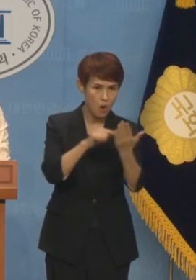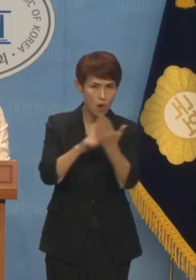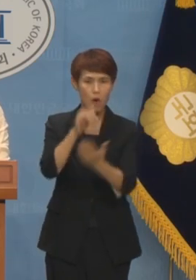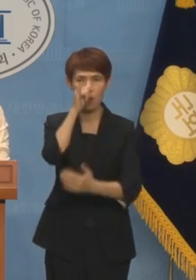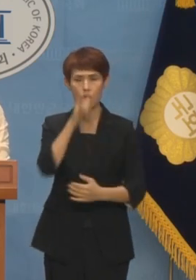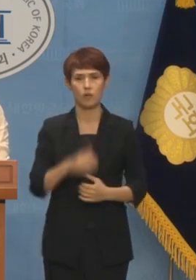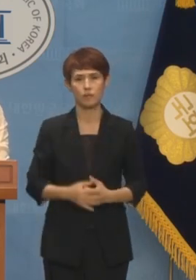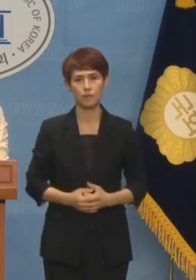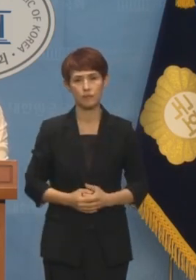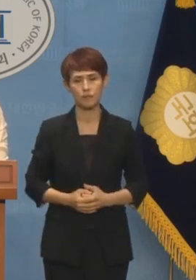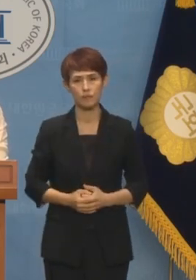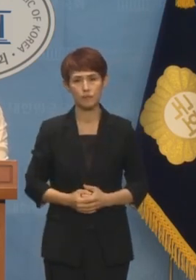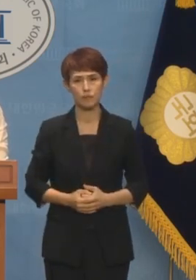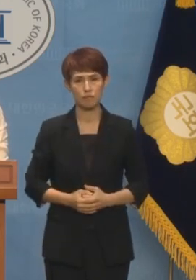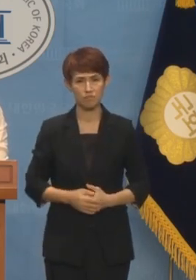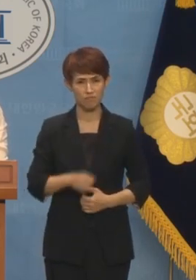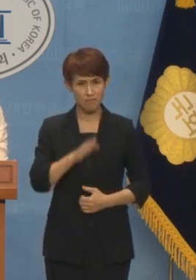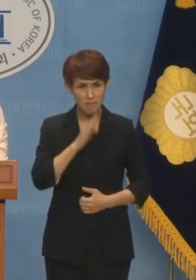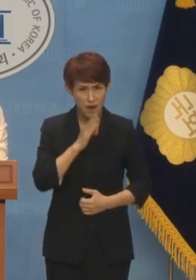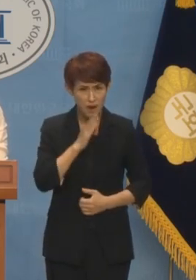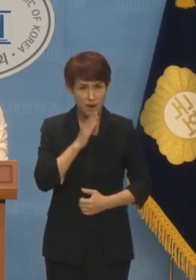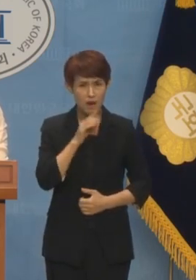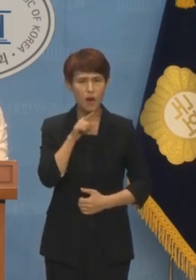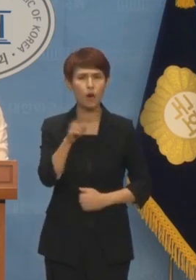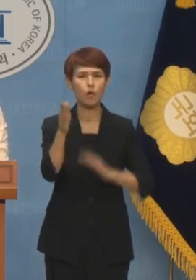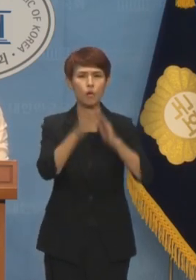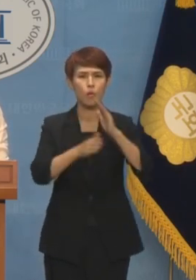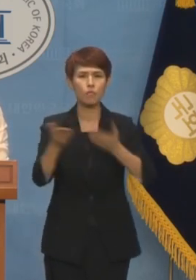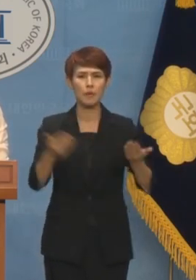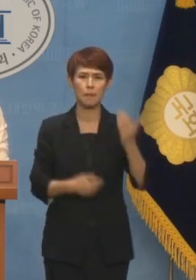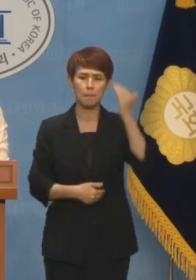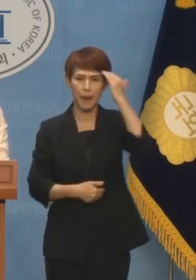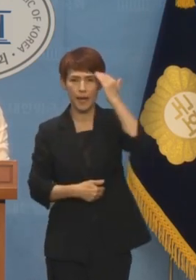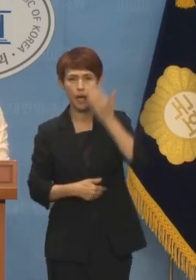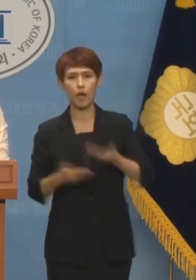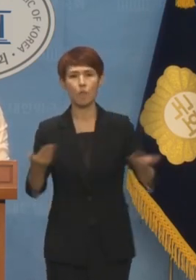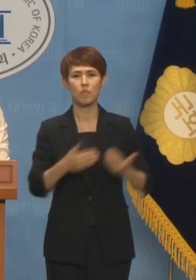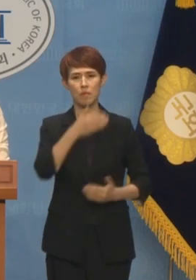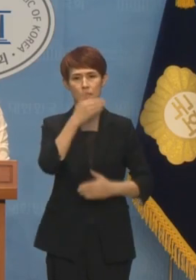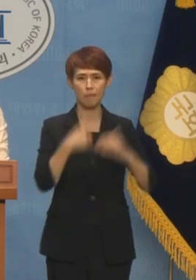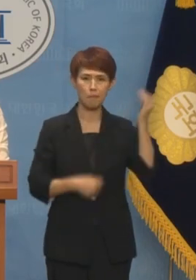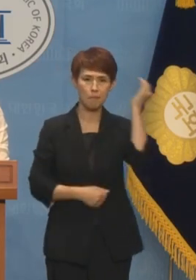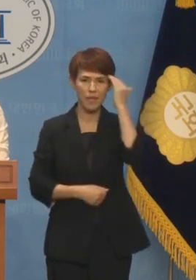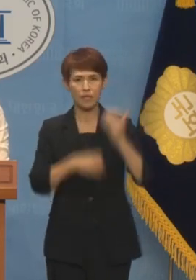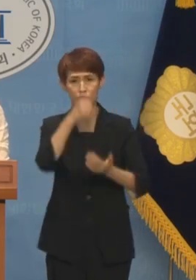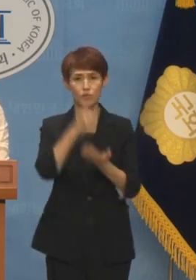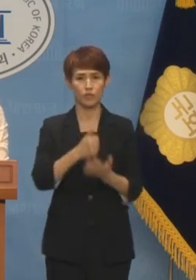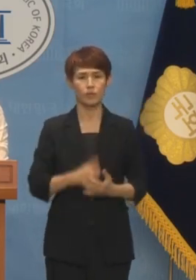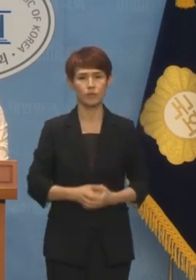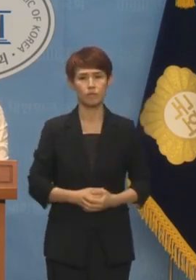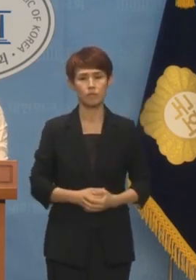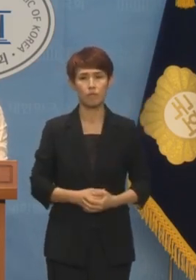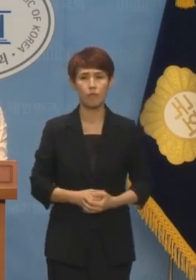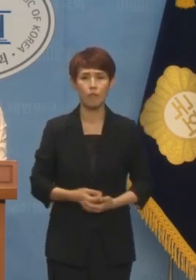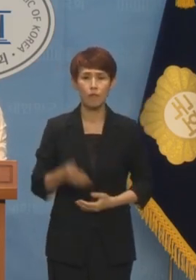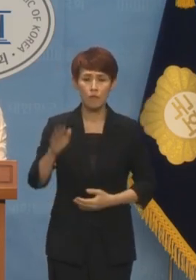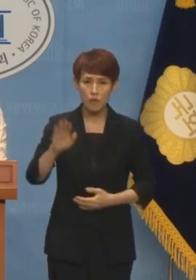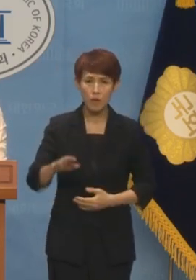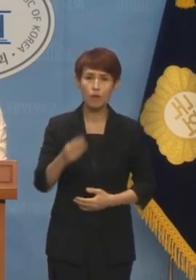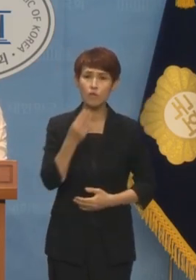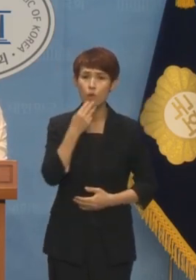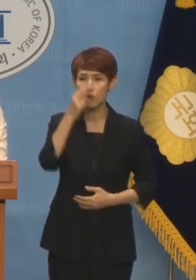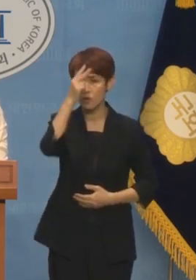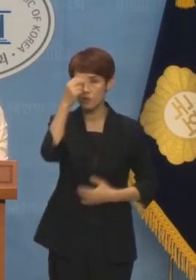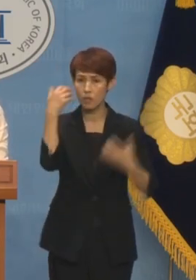나왔습니다. 사실이라면 공무집행 방해 및 업무 방해죄가 됩니다. 그러나